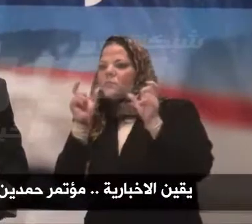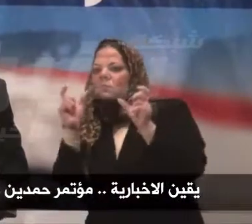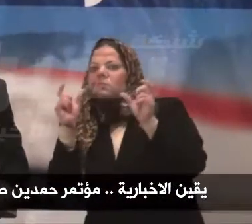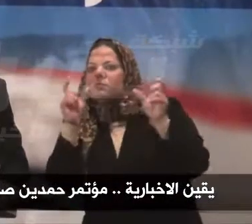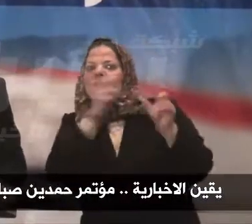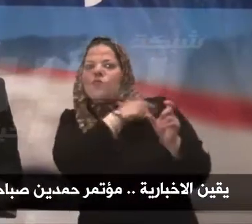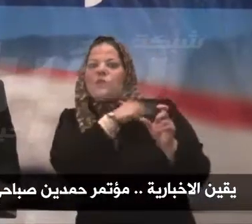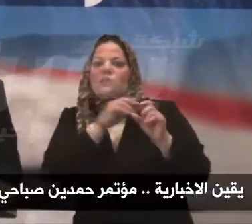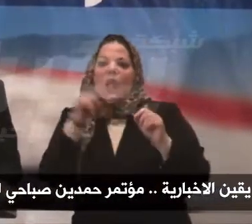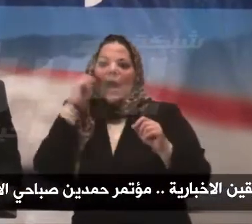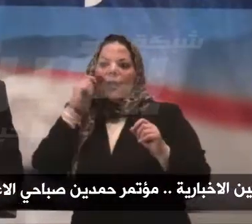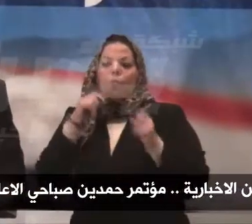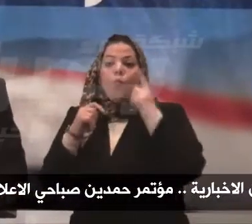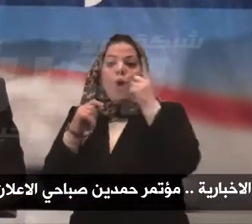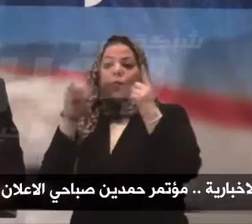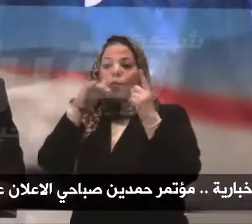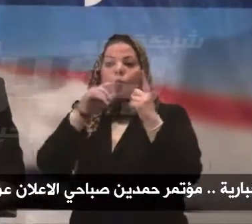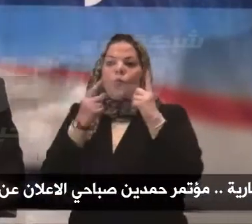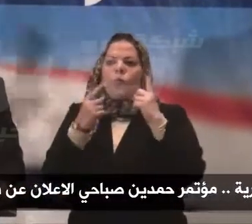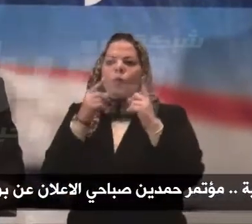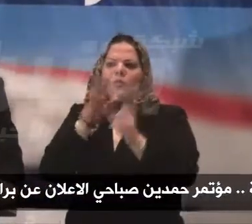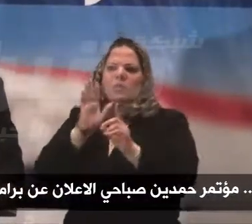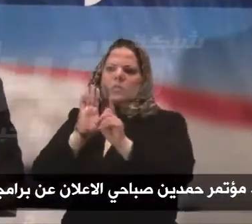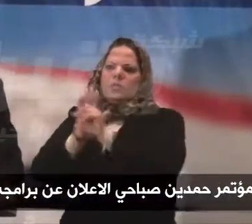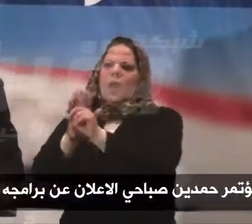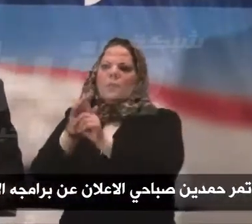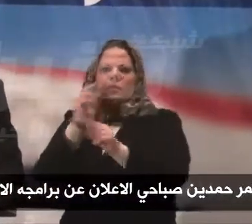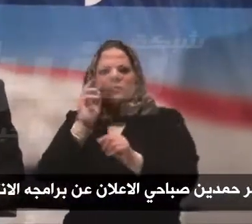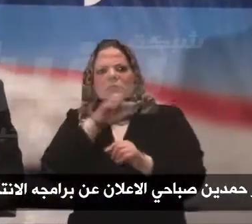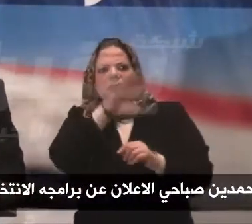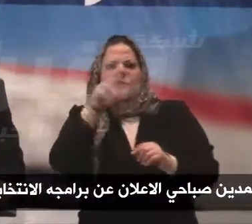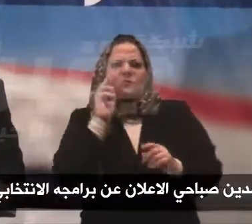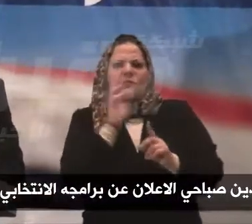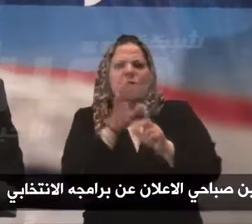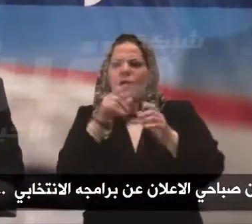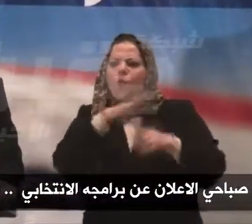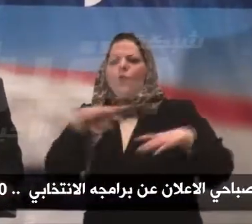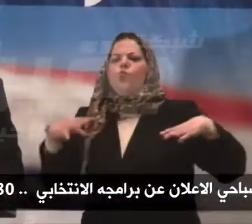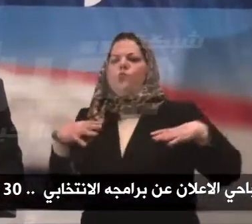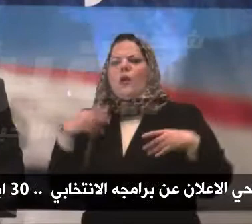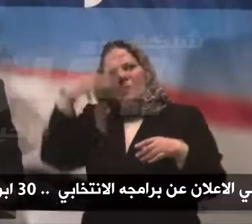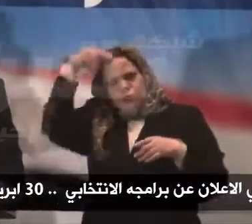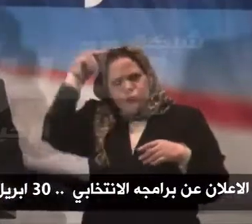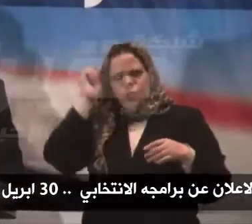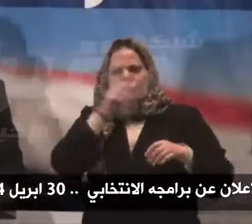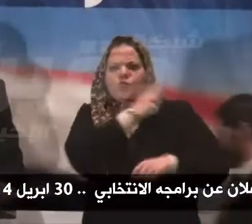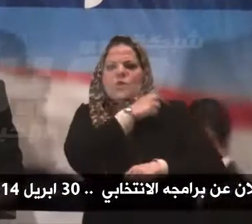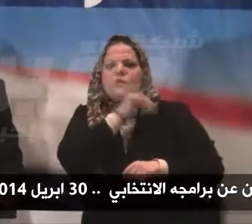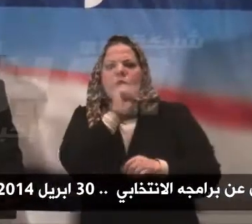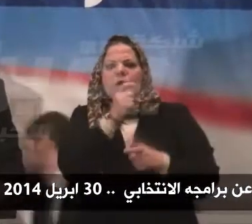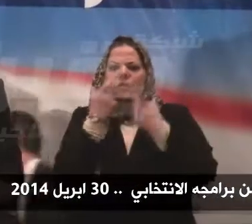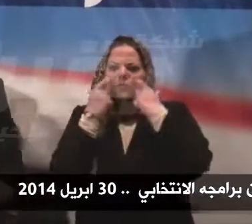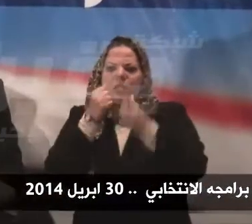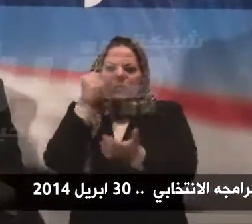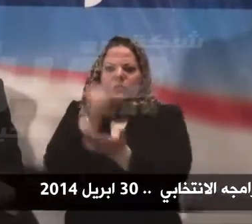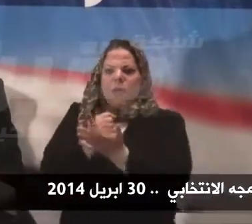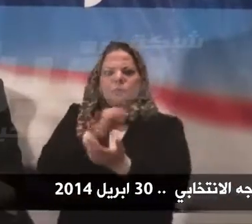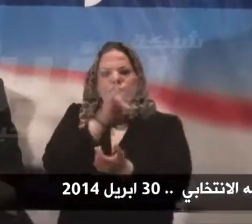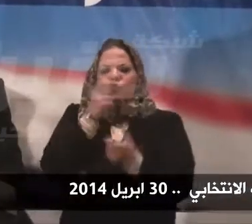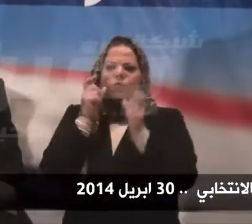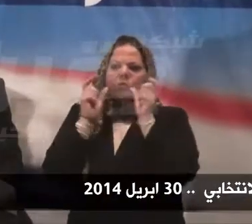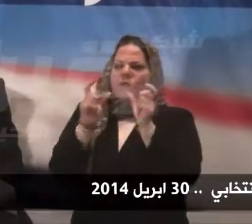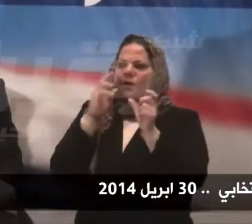الآتي: 1. دعم القدرات المعلوماتية لوزارة الداخلية وتزويدها بالدعم